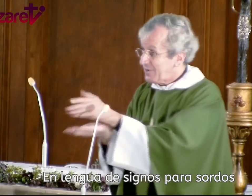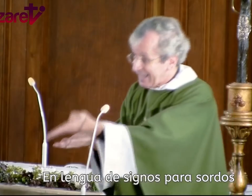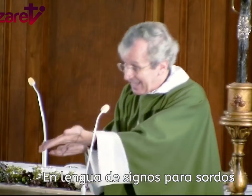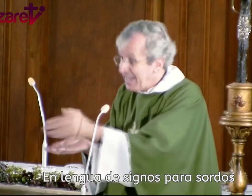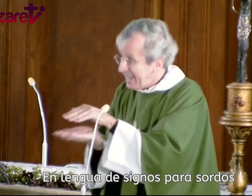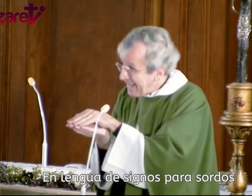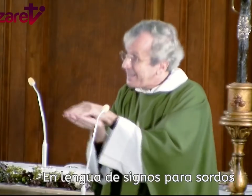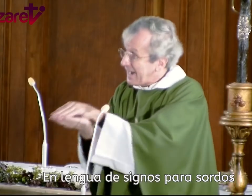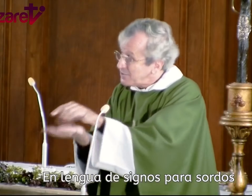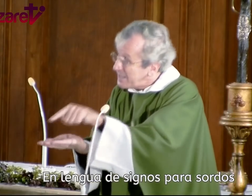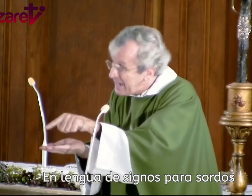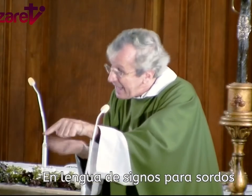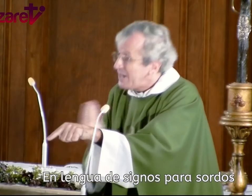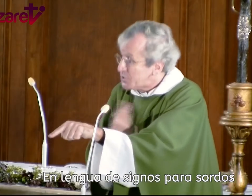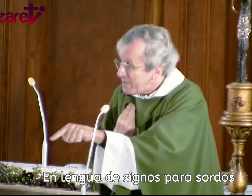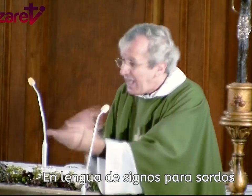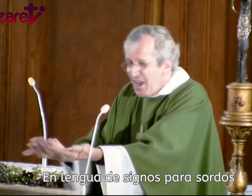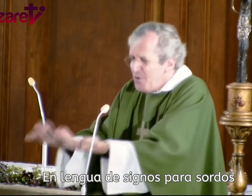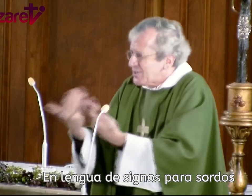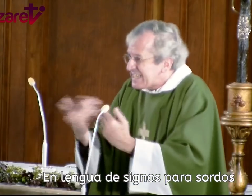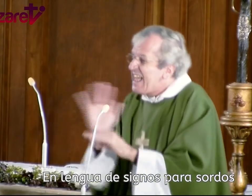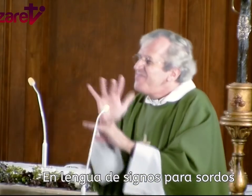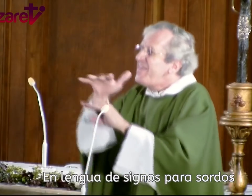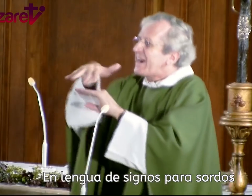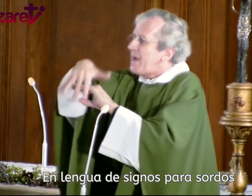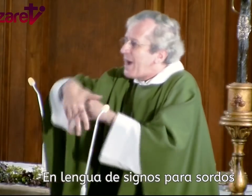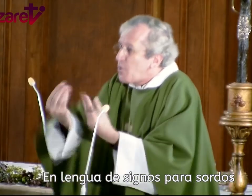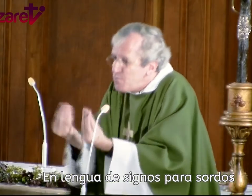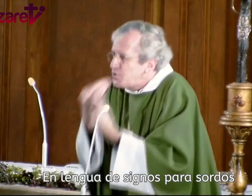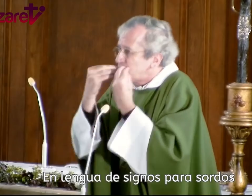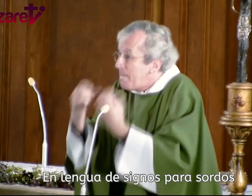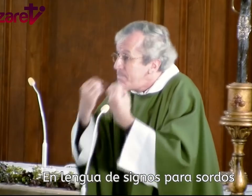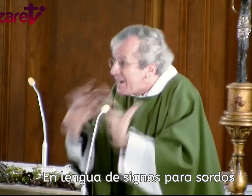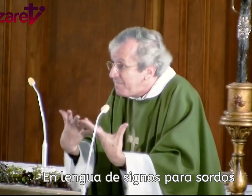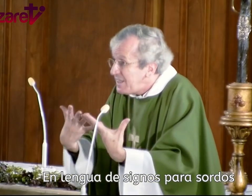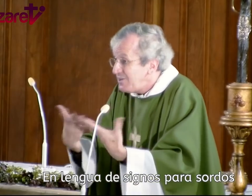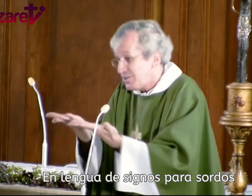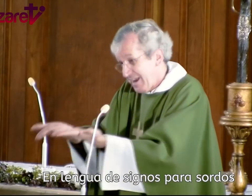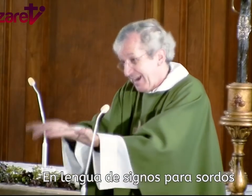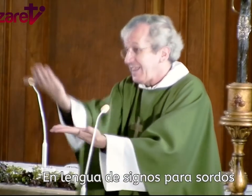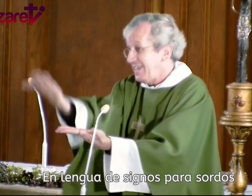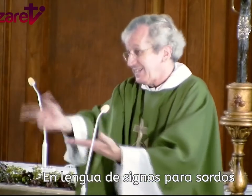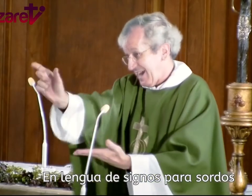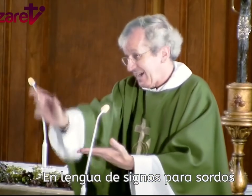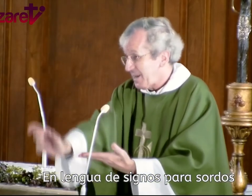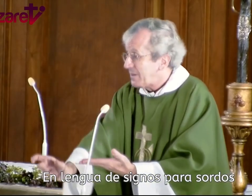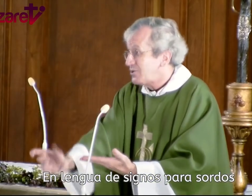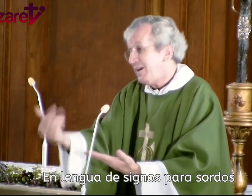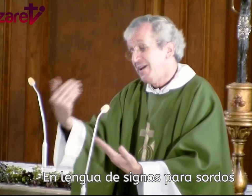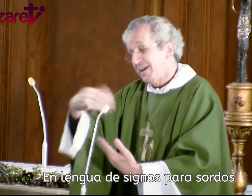Que enterramos Es decir En su vida Nos has derramado Muchos beneficios Gracias a esa persona Que